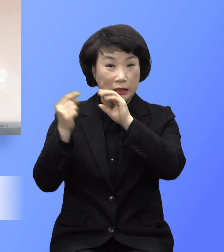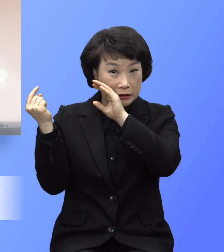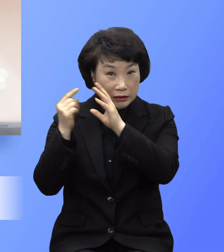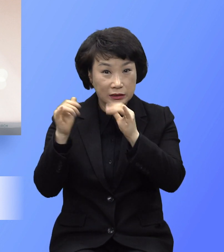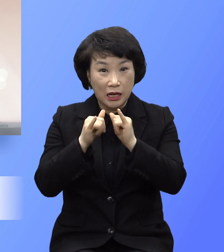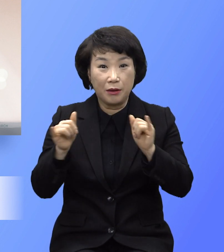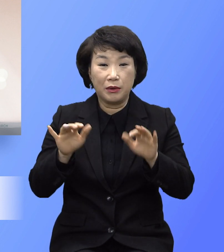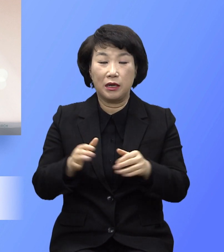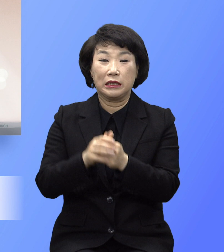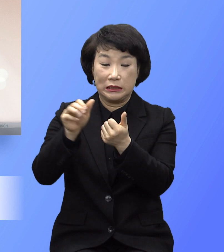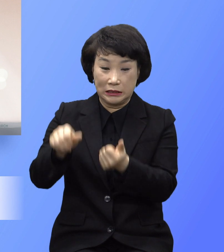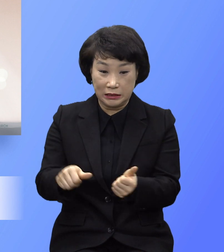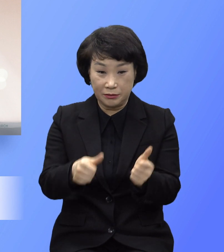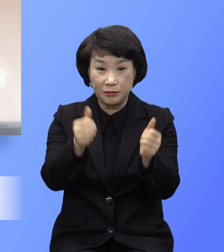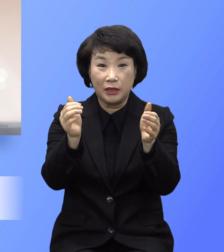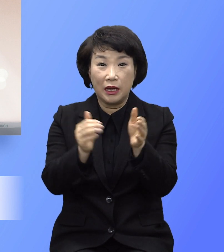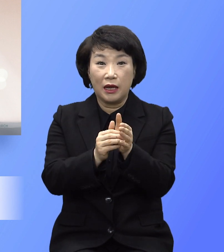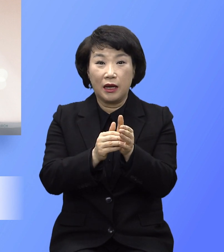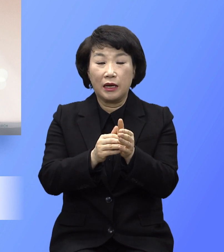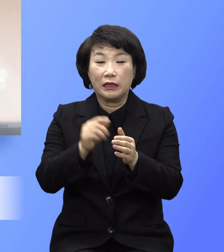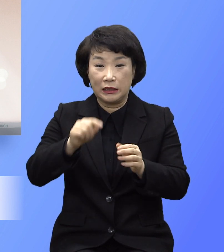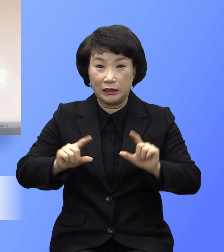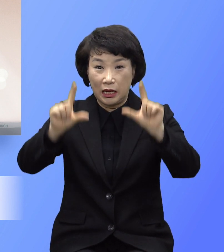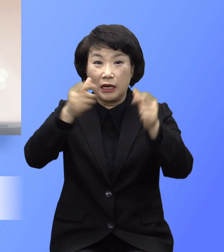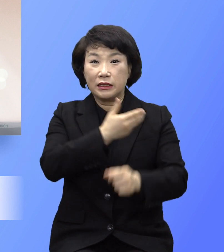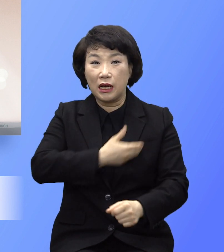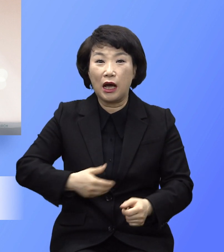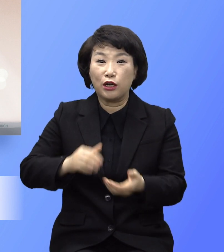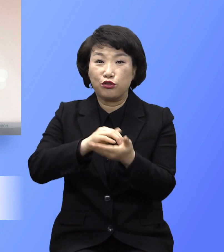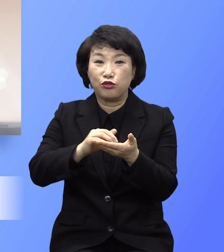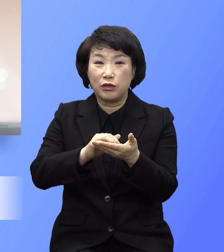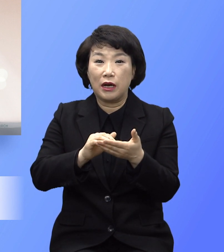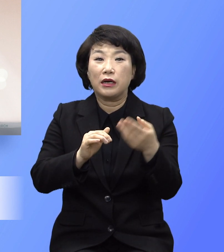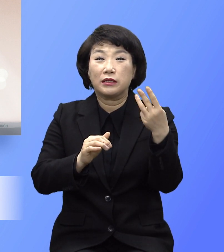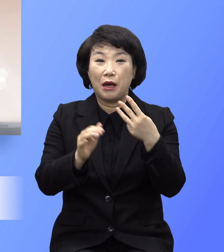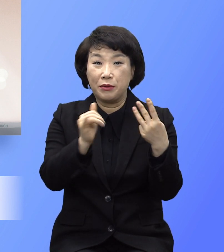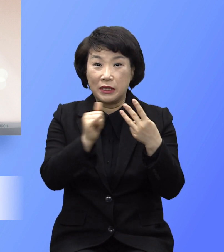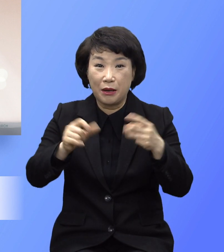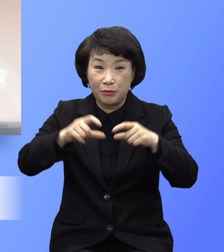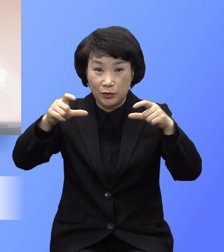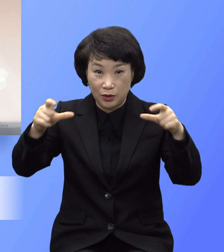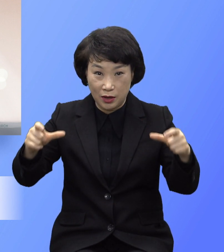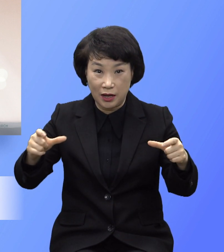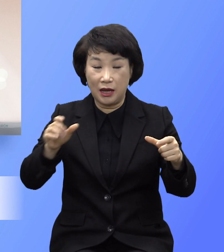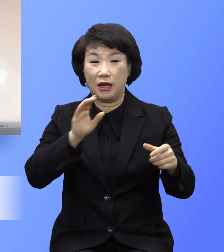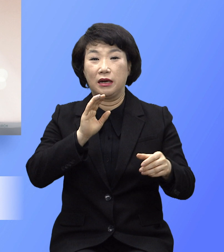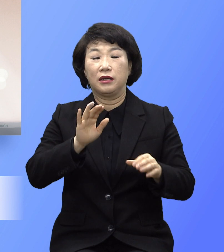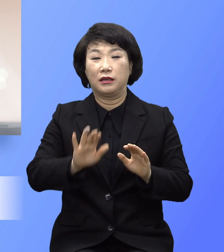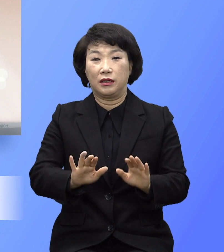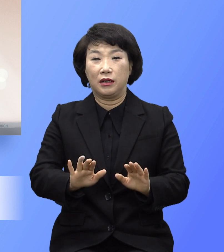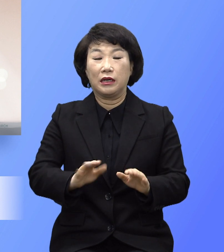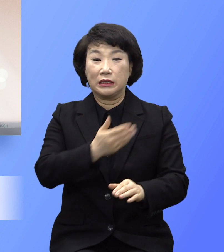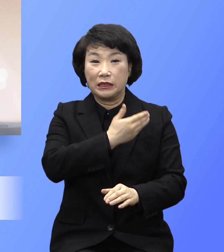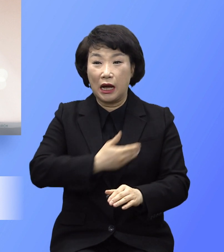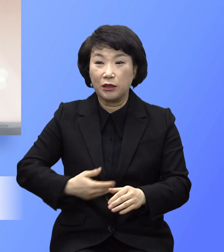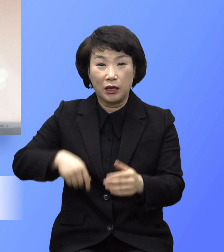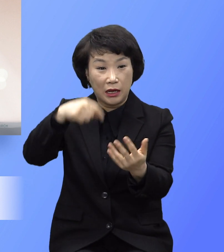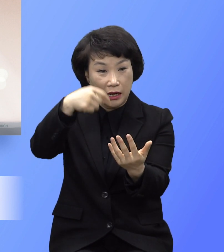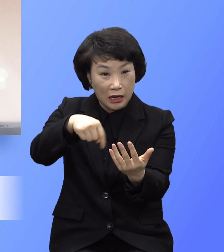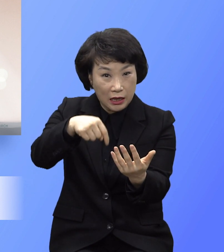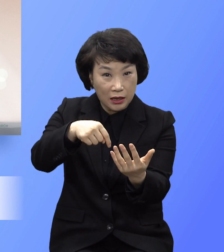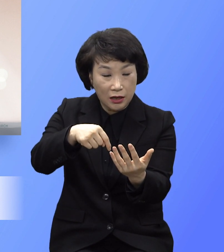받는 사람들은 침례를 받으되 이날에 제자의 수가 3,000이나 더하더라. 저희가 사도의